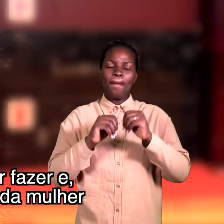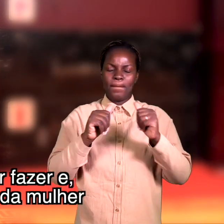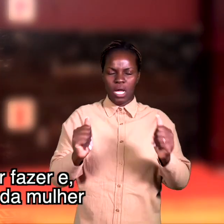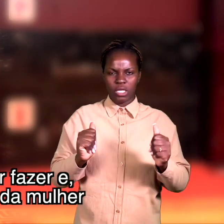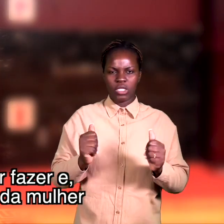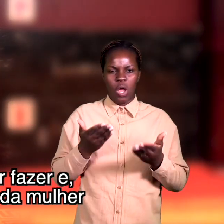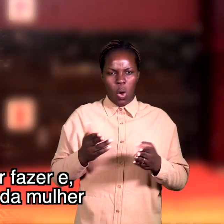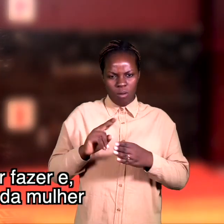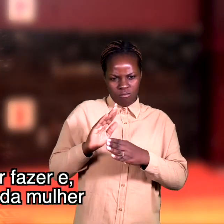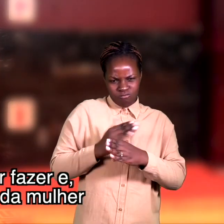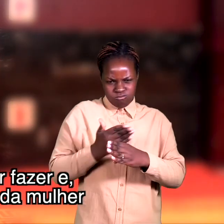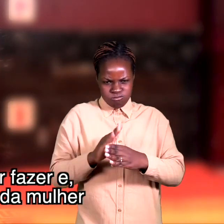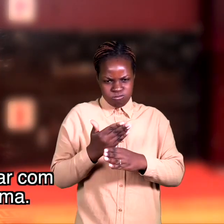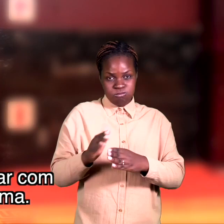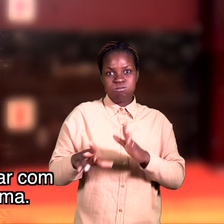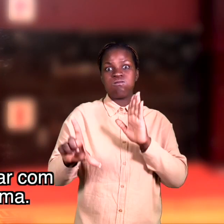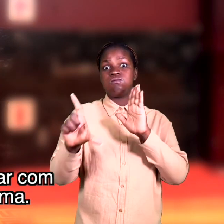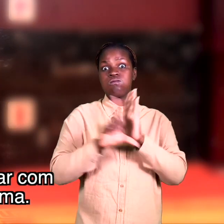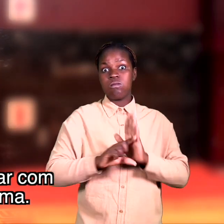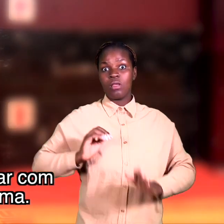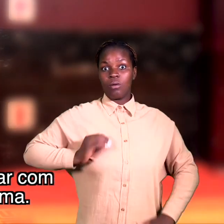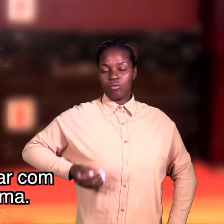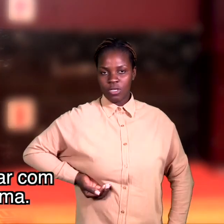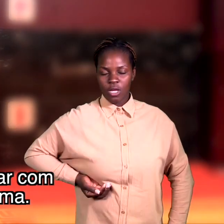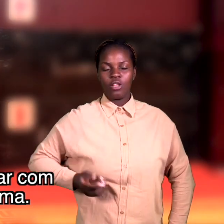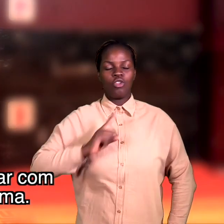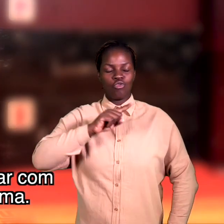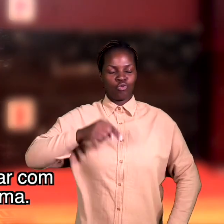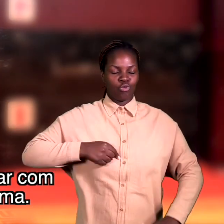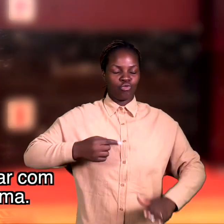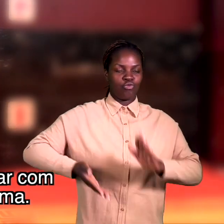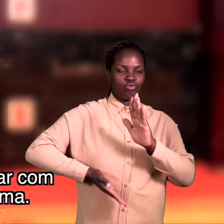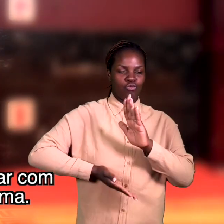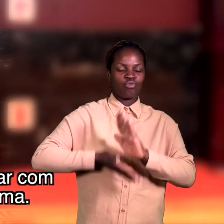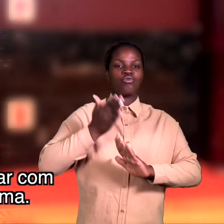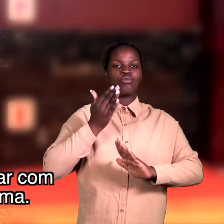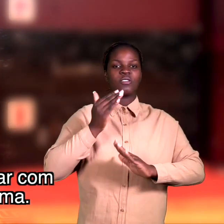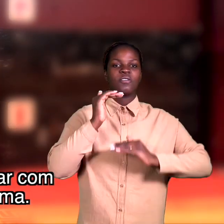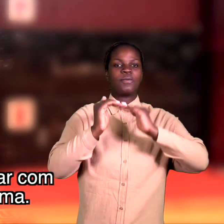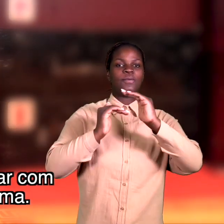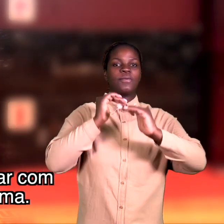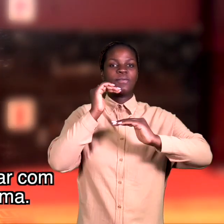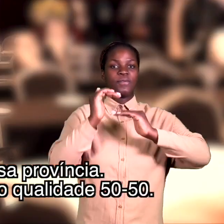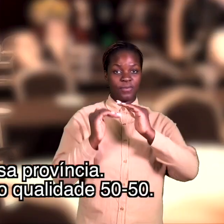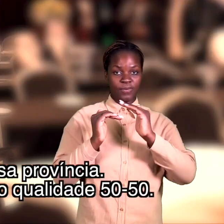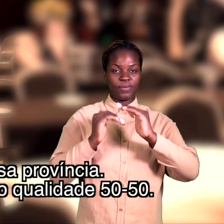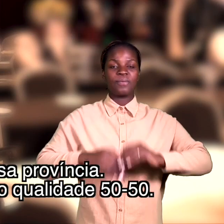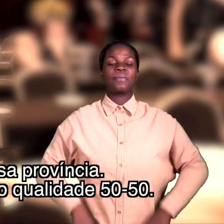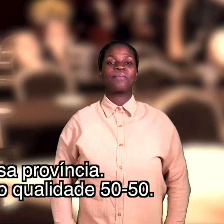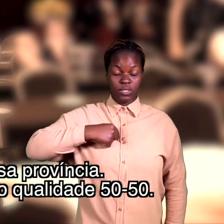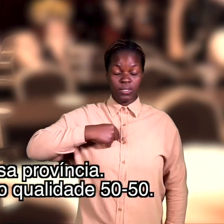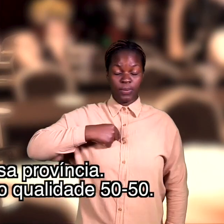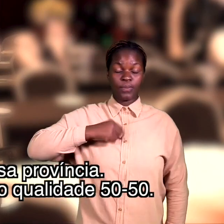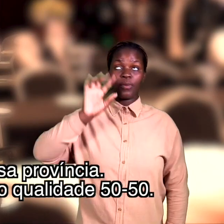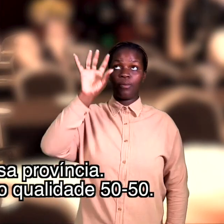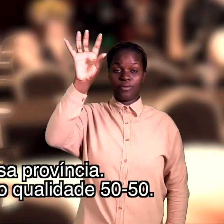que na revisão da política da mulher poderemos ter mais passos para dar com o novo quinquênio que aí se aproxima. No caminho da educação, na